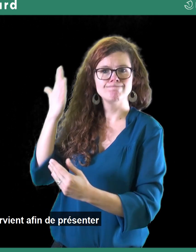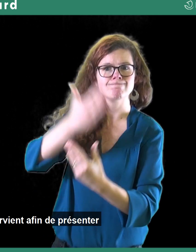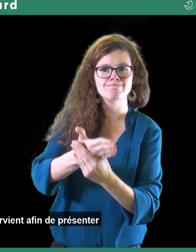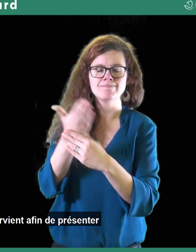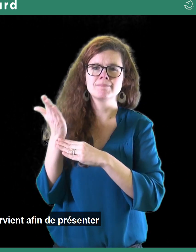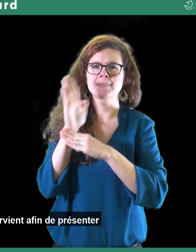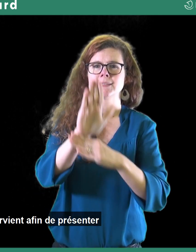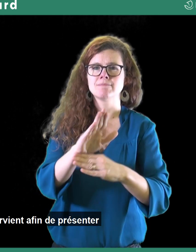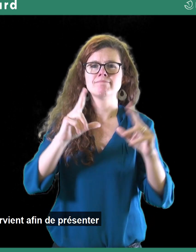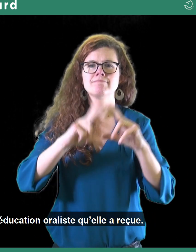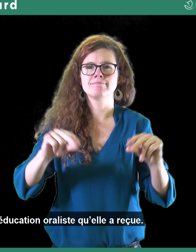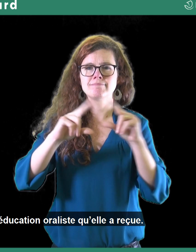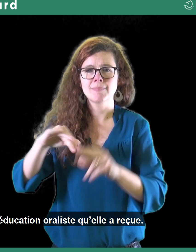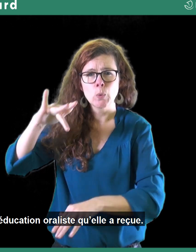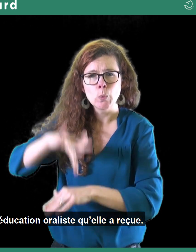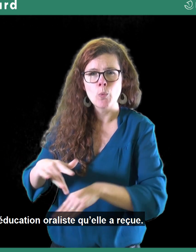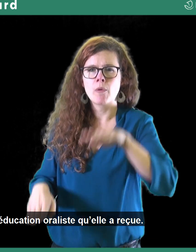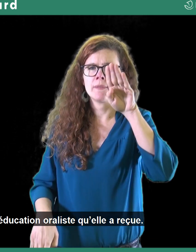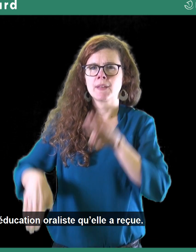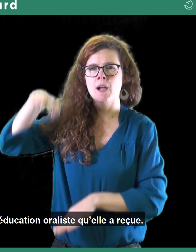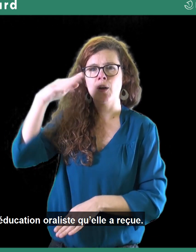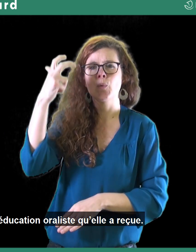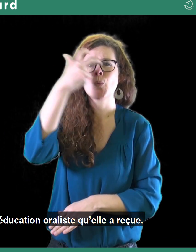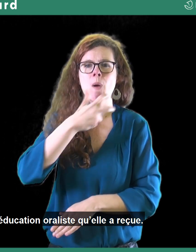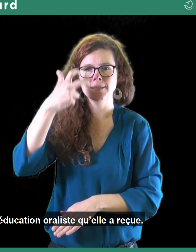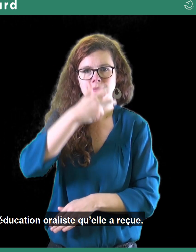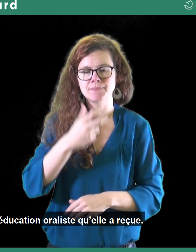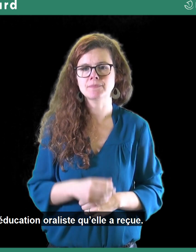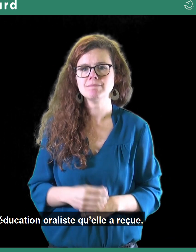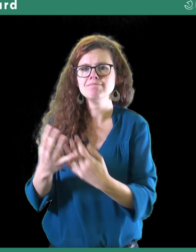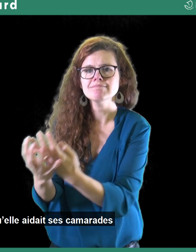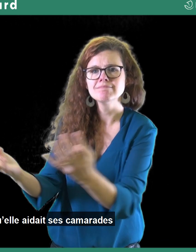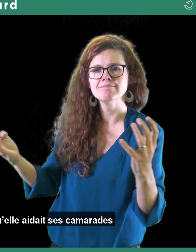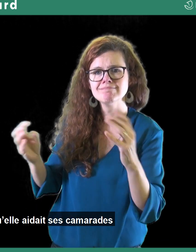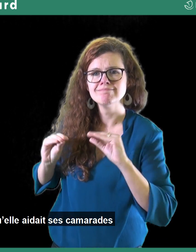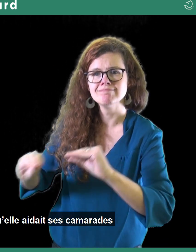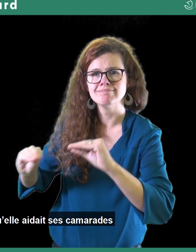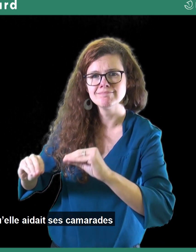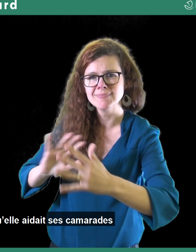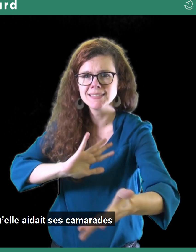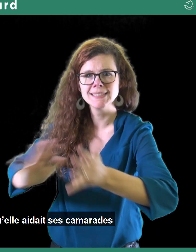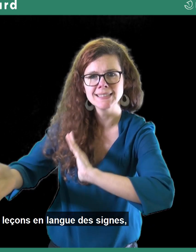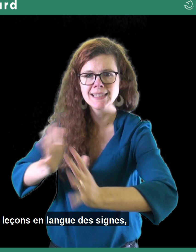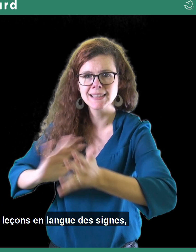Louise intervient afin de présenter son témoignage de l'éducation oraliste qu'elle a reçue.